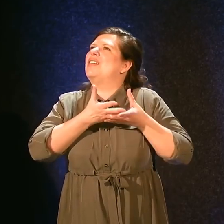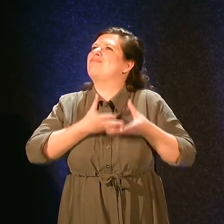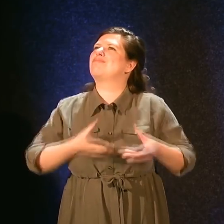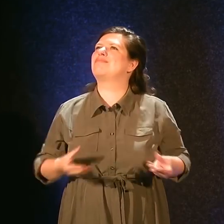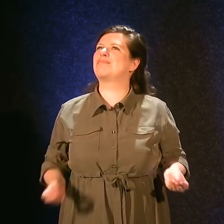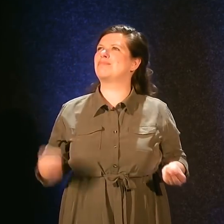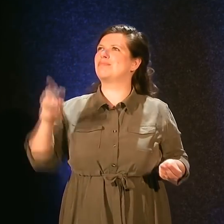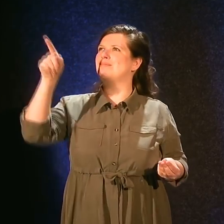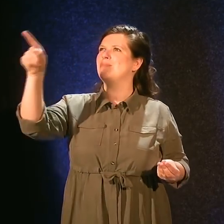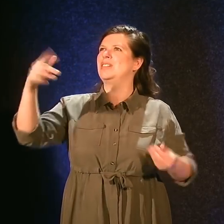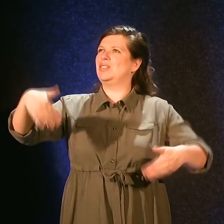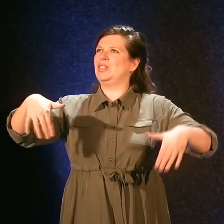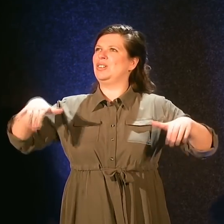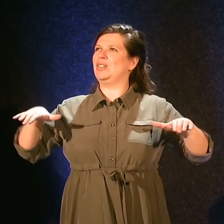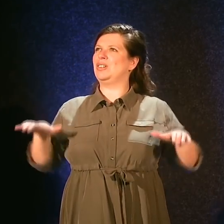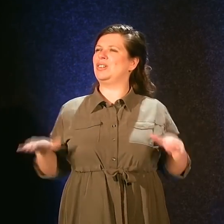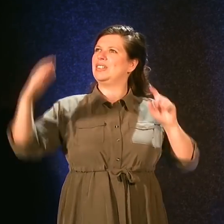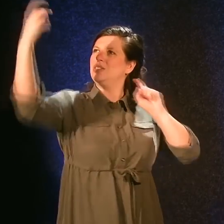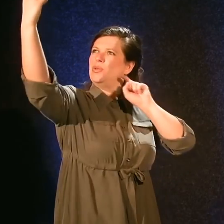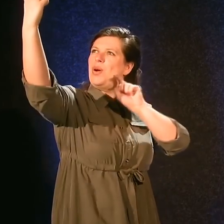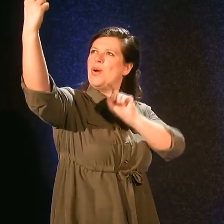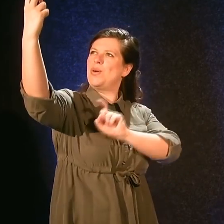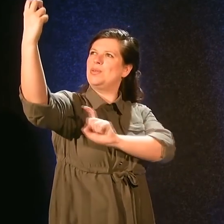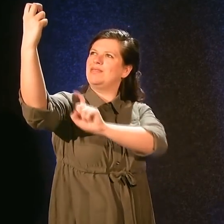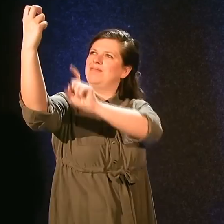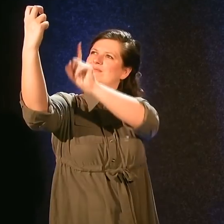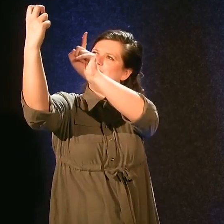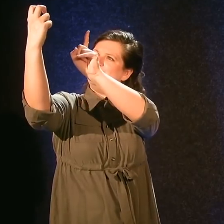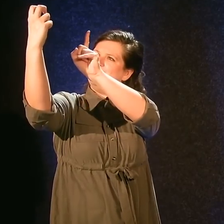alone, faultless stand before the